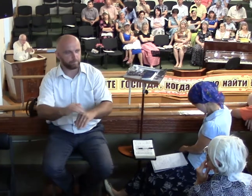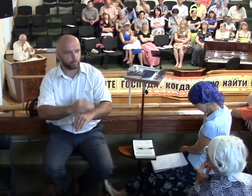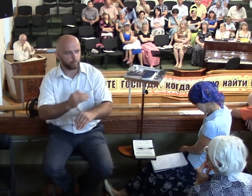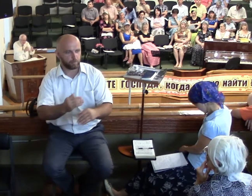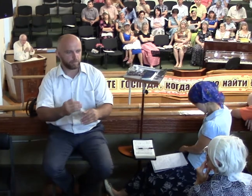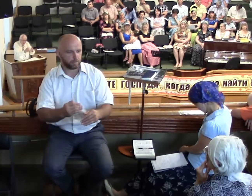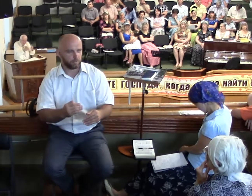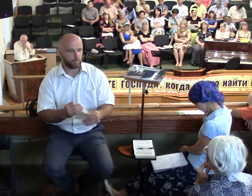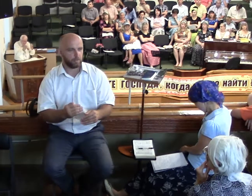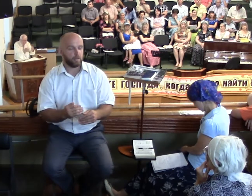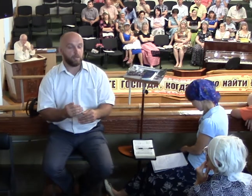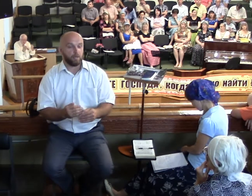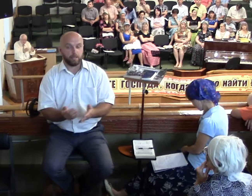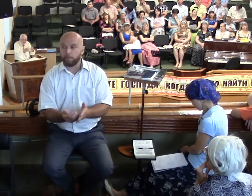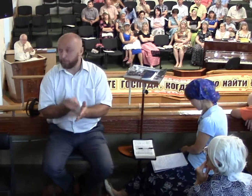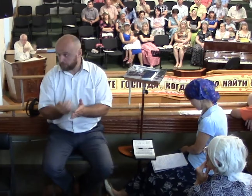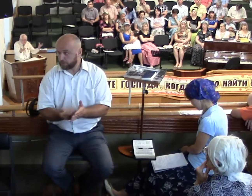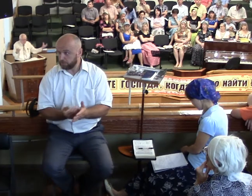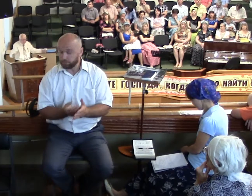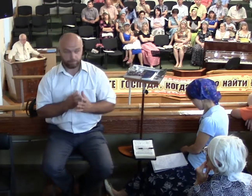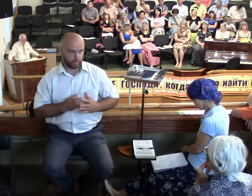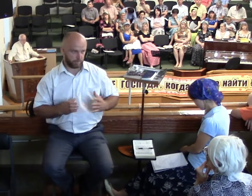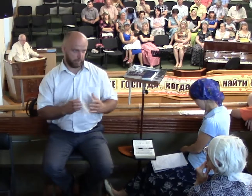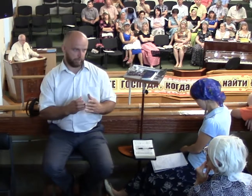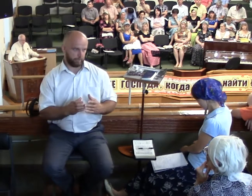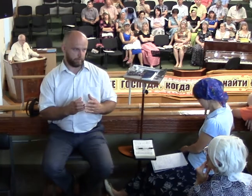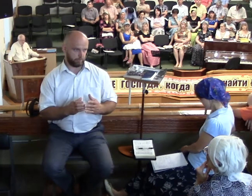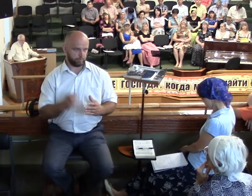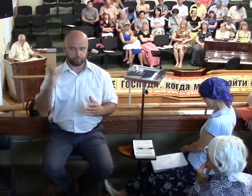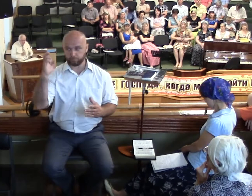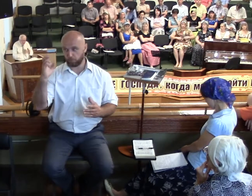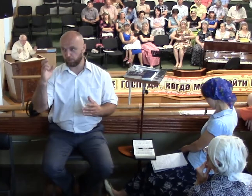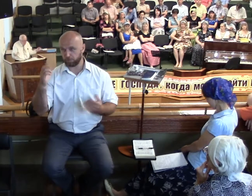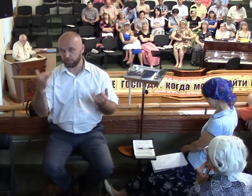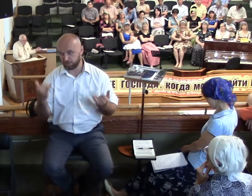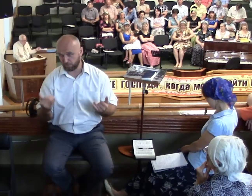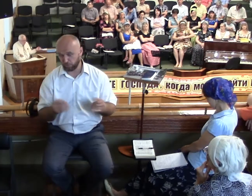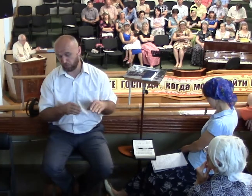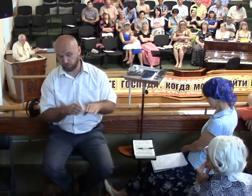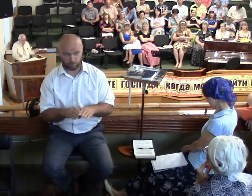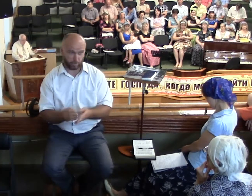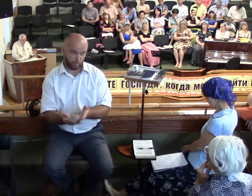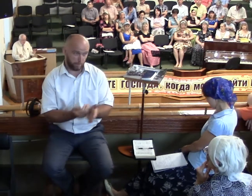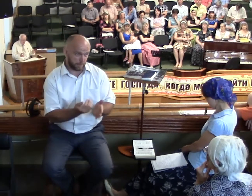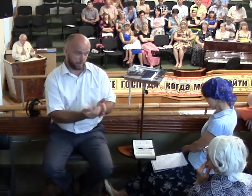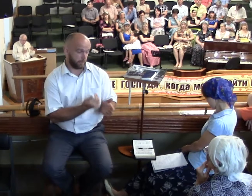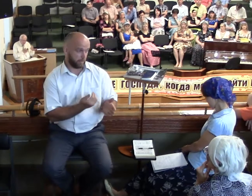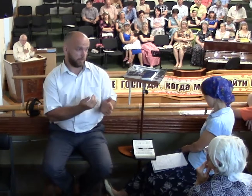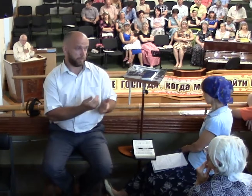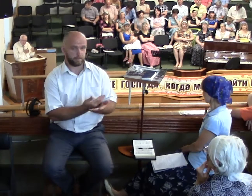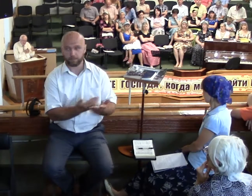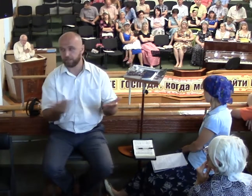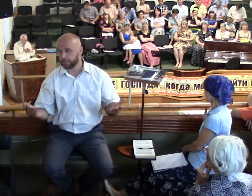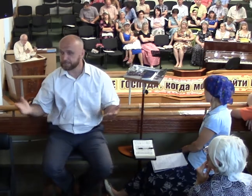что должны понимать, в принципе, общего-то нет ничего. Не может быть общего света со тьмой. Бог,